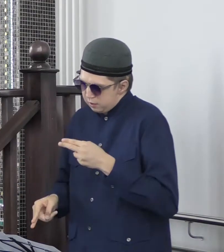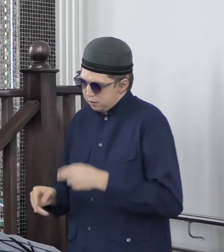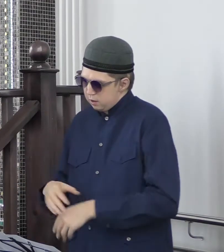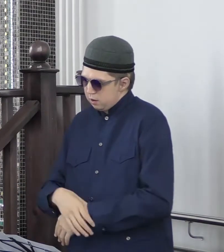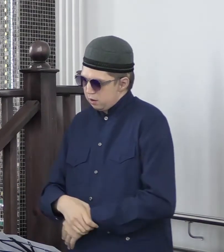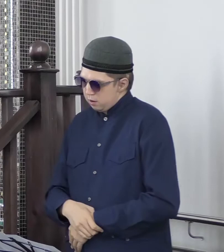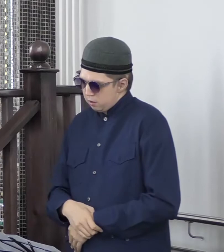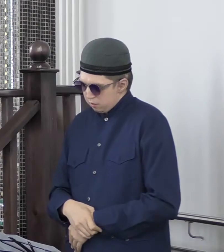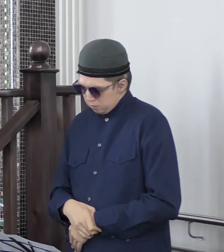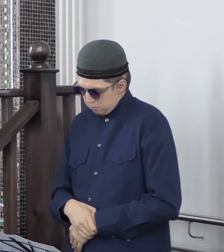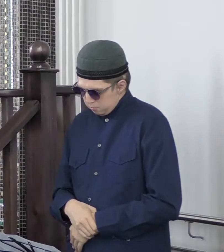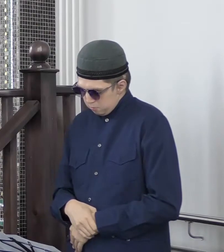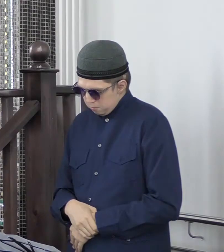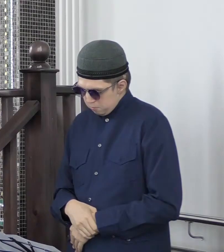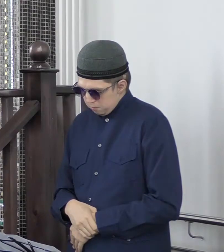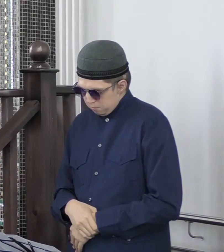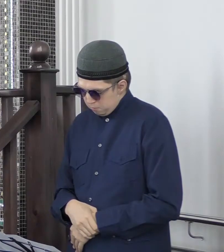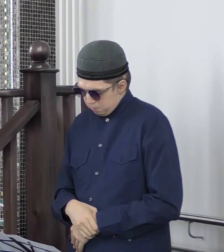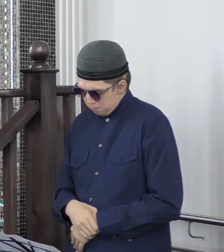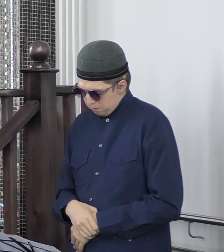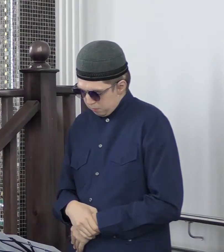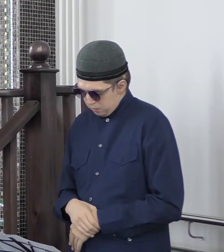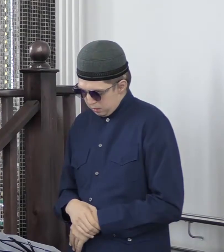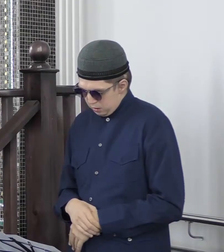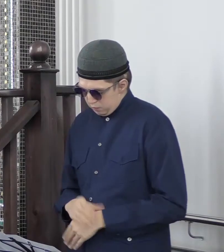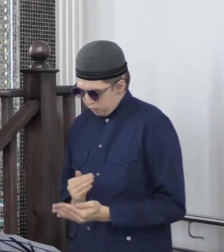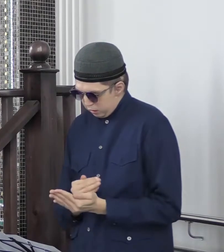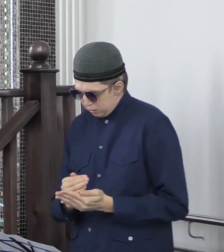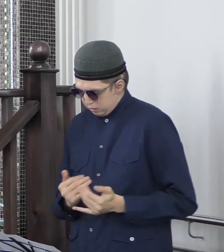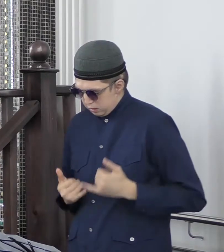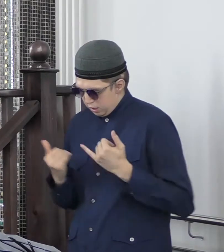сөз, соғырға деген сөз, дәкен анағы соғы бейт деген сөз көрді.